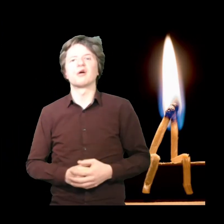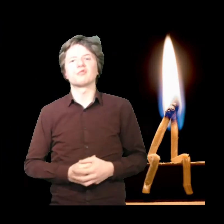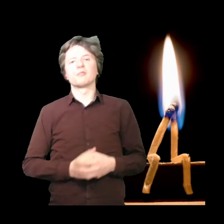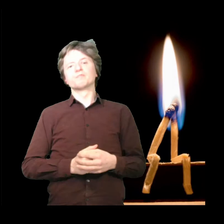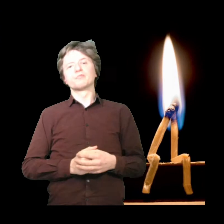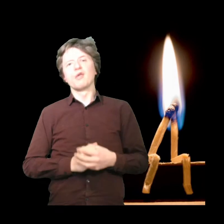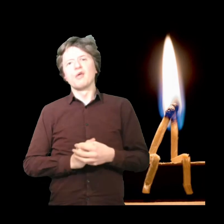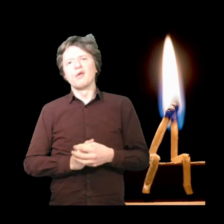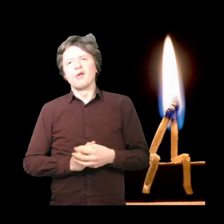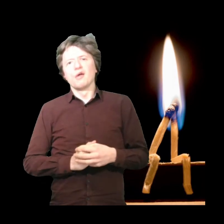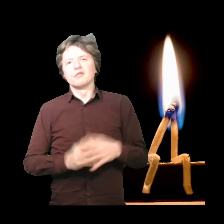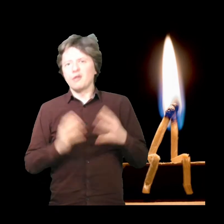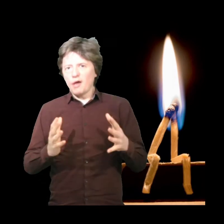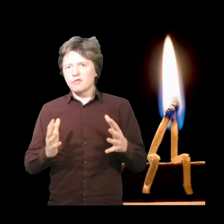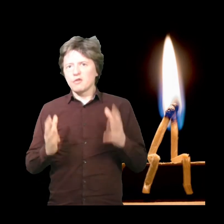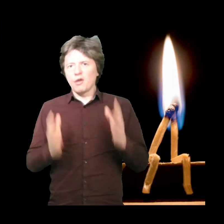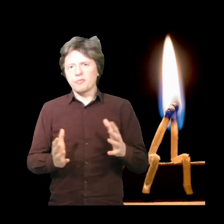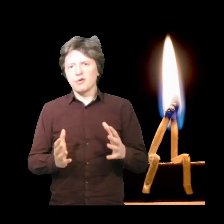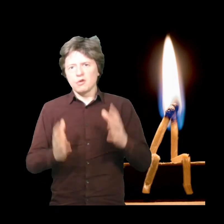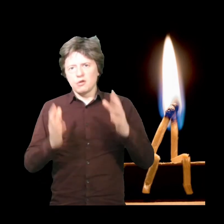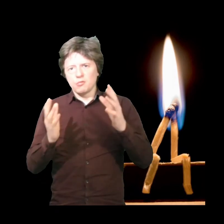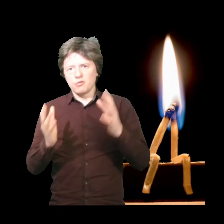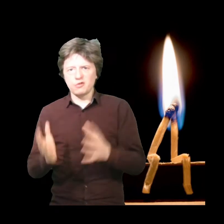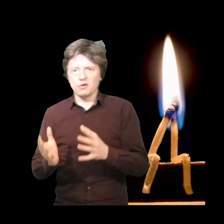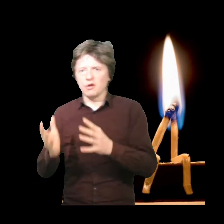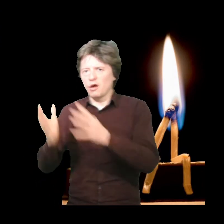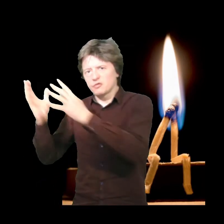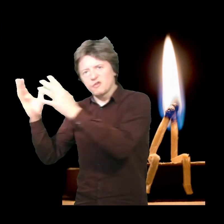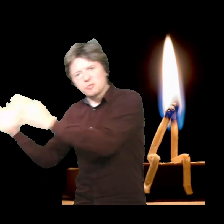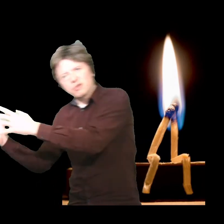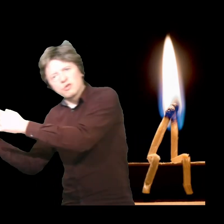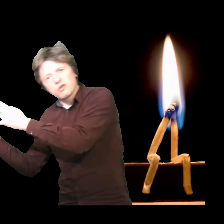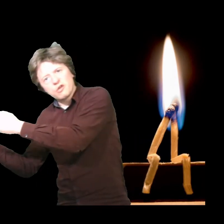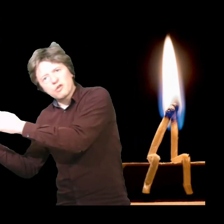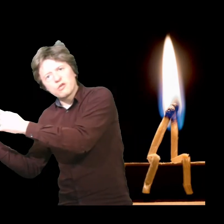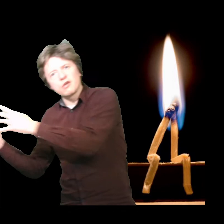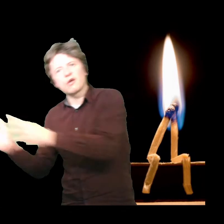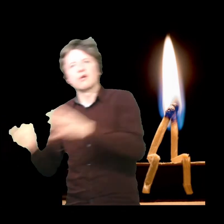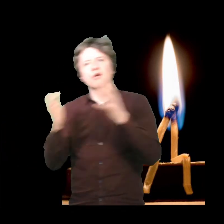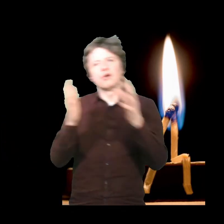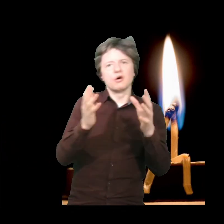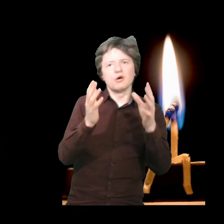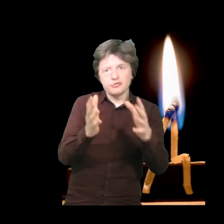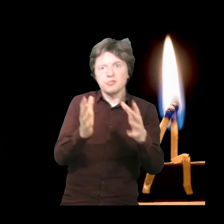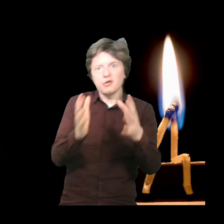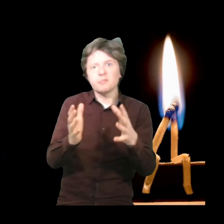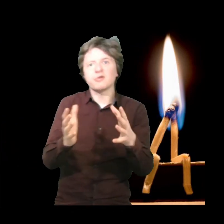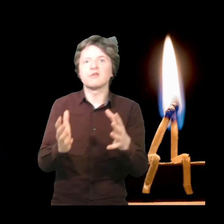even. Daarnaast heb je misschien in de adventsperiode eerder al een keer, of nu bij dit pakketje,